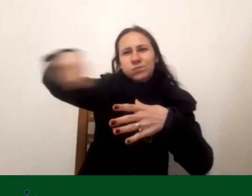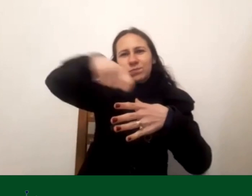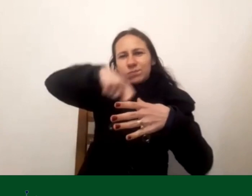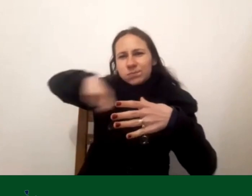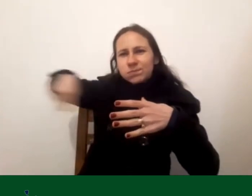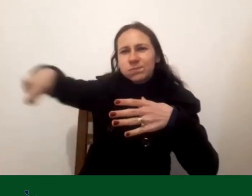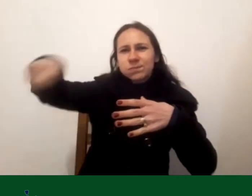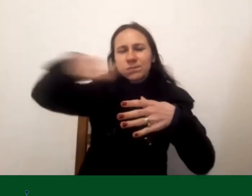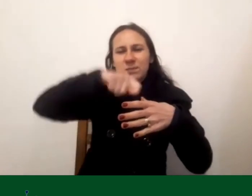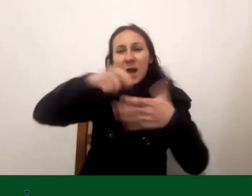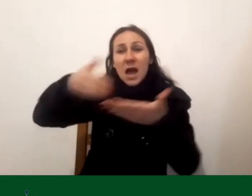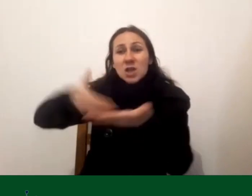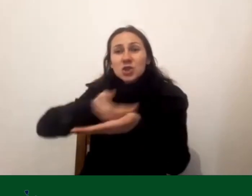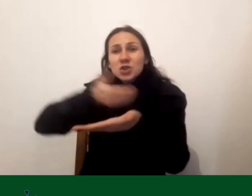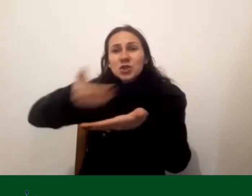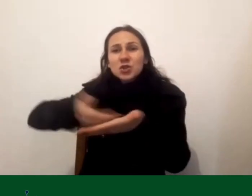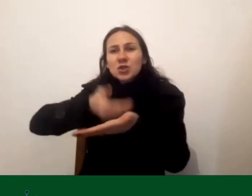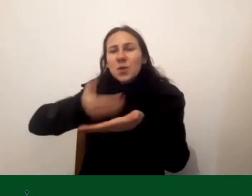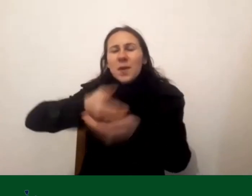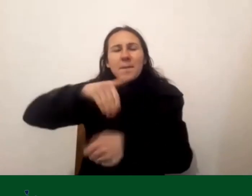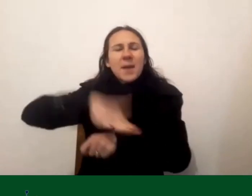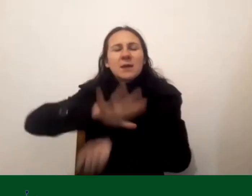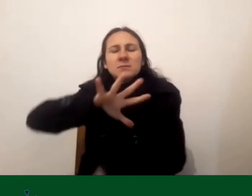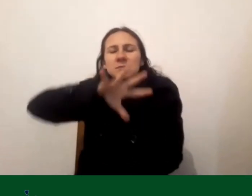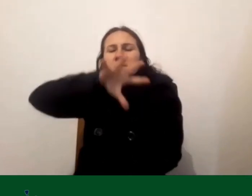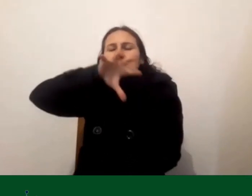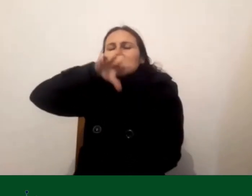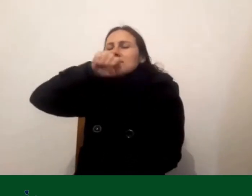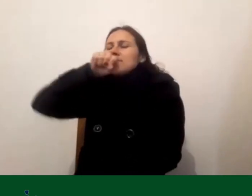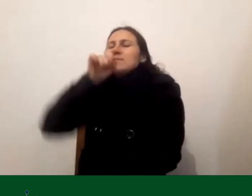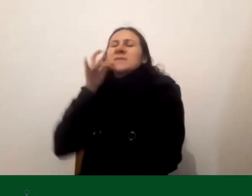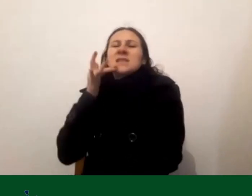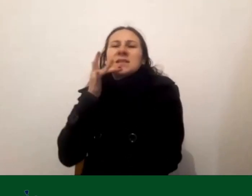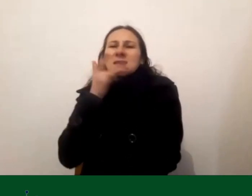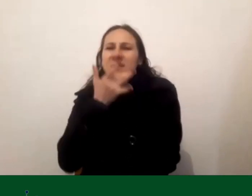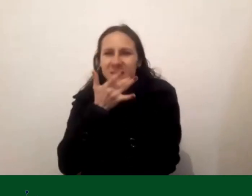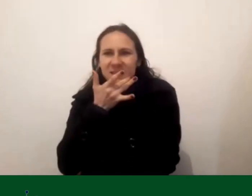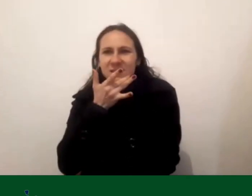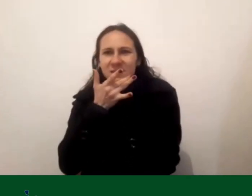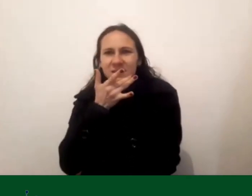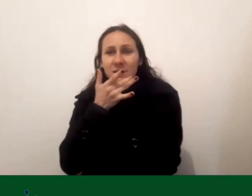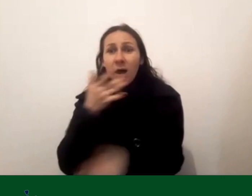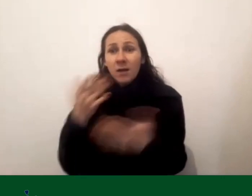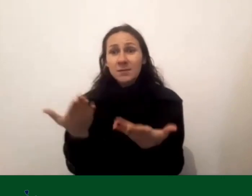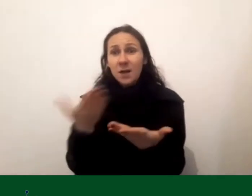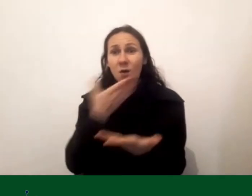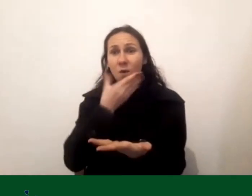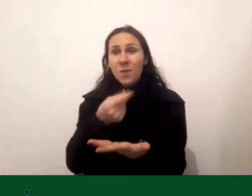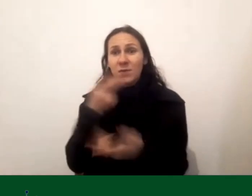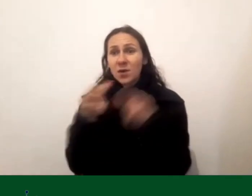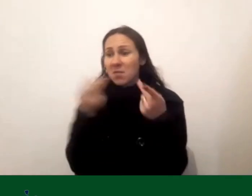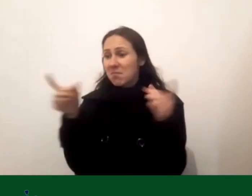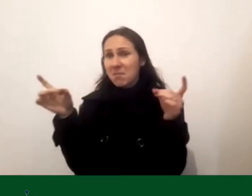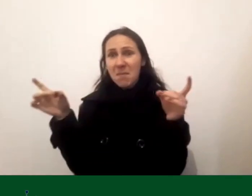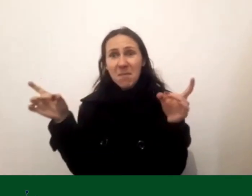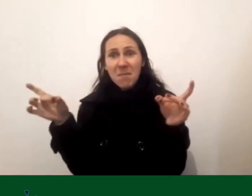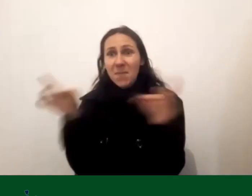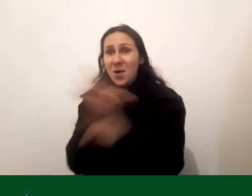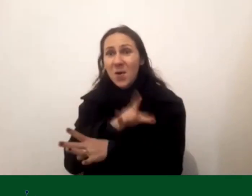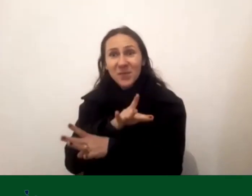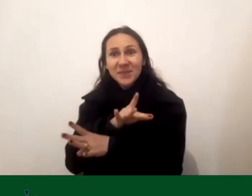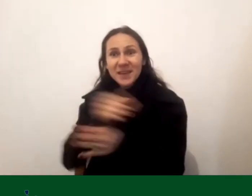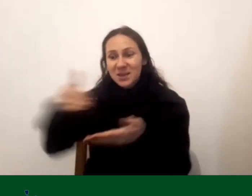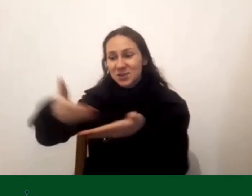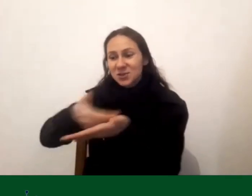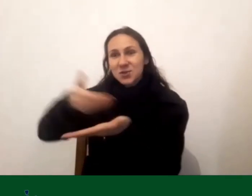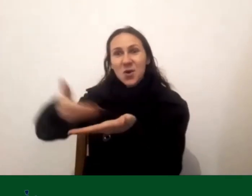com um cheirinho mais delicioso. E ele disse: Ela está pronta. Está pronta a sopa, o homem disse.